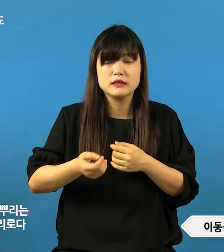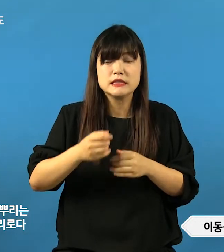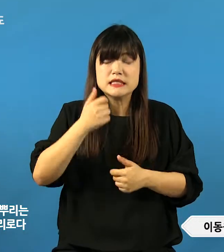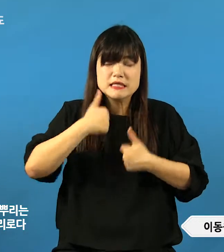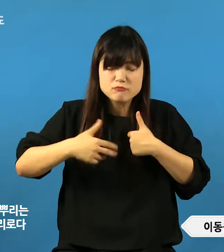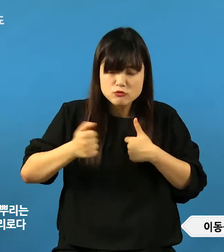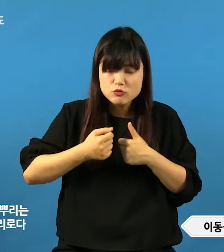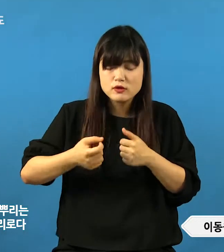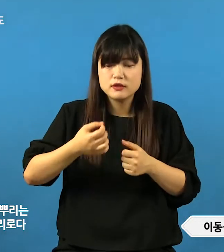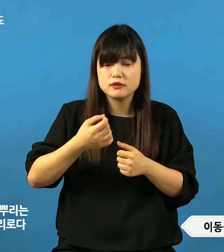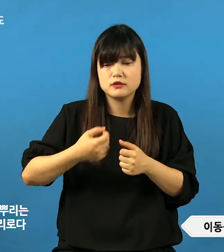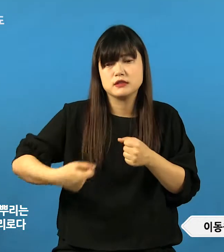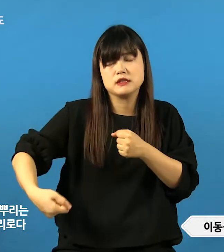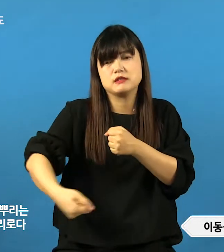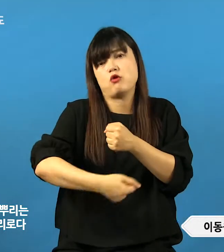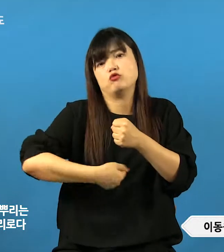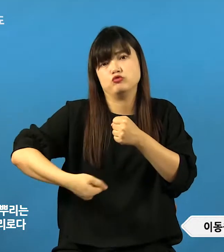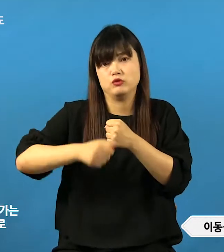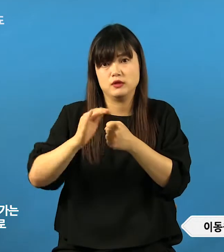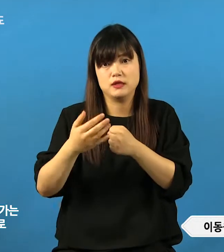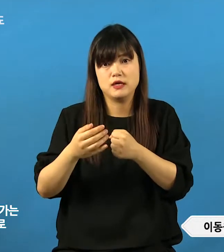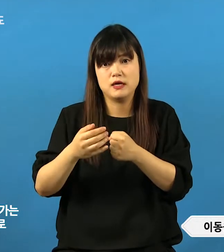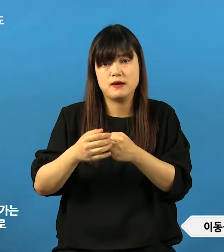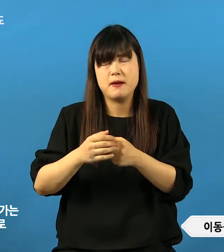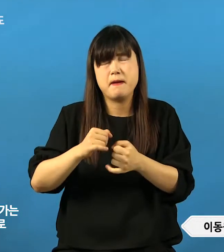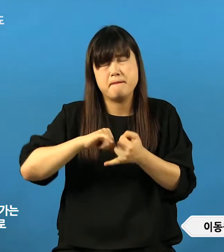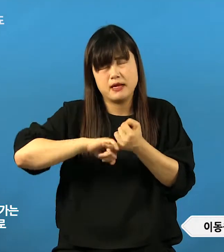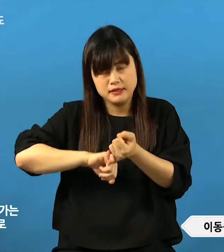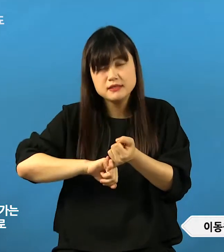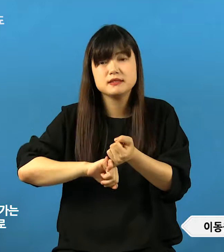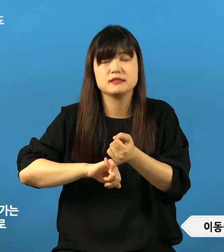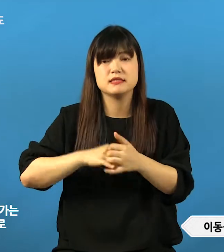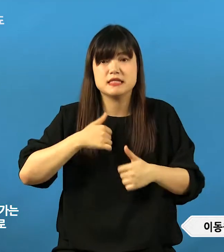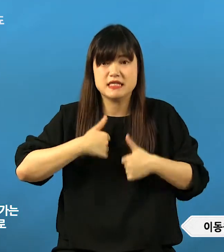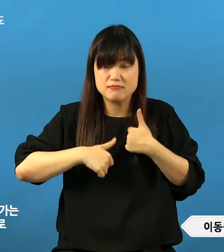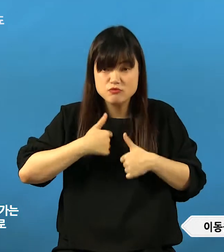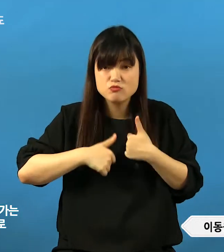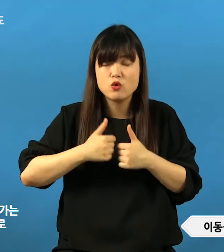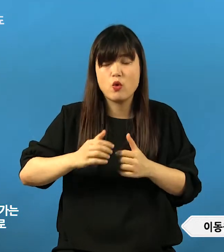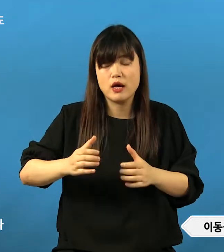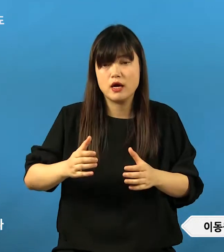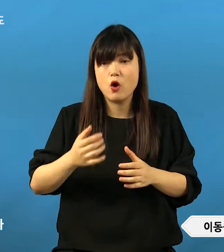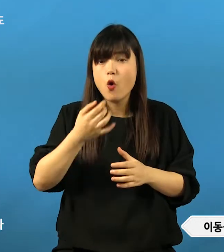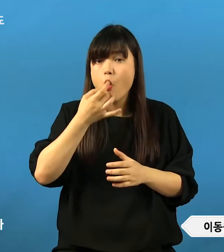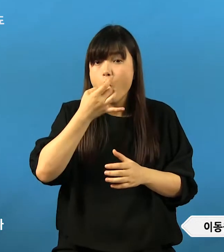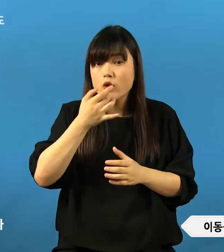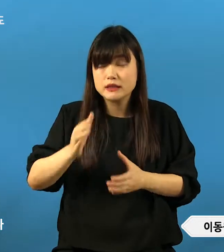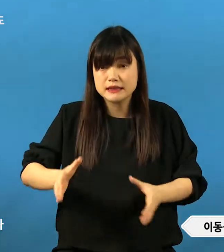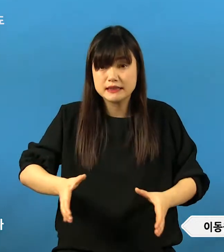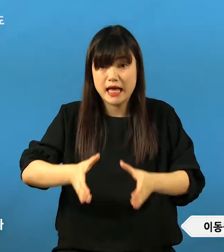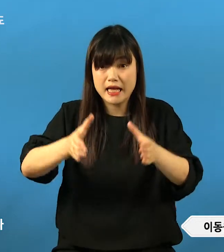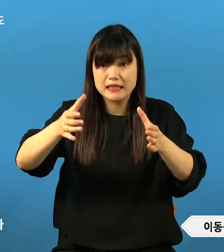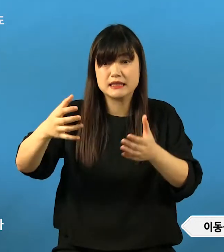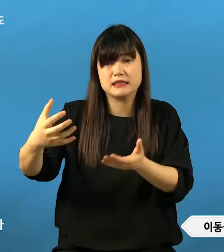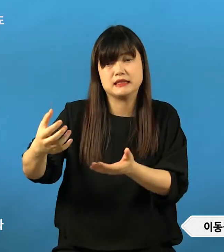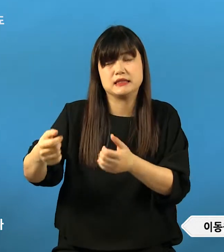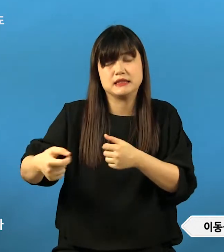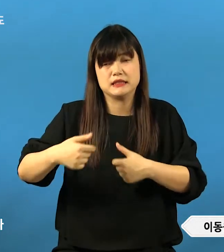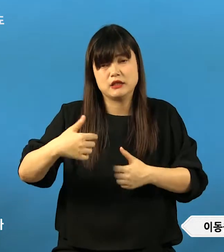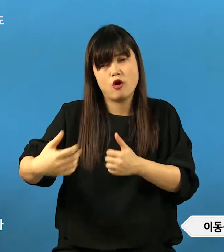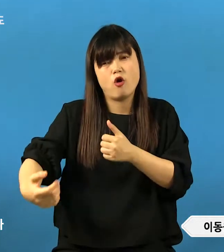거두리로다. 울며 씨를 뿌리러 나가는 자는 반드시 기쁨으로 그 곡식단을 가지고